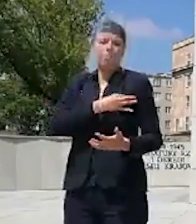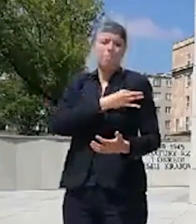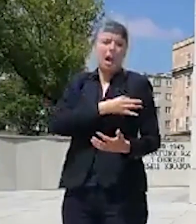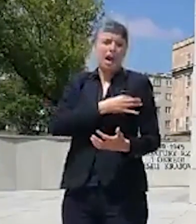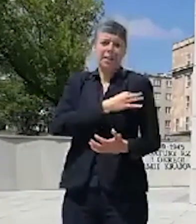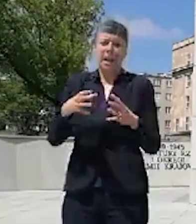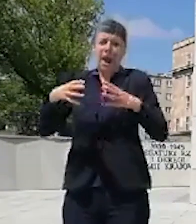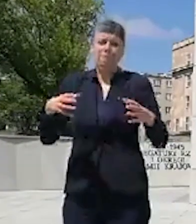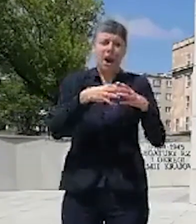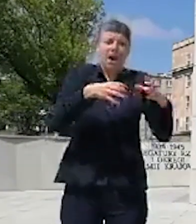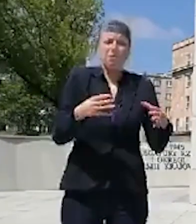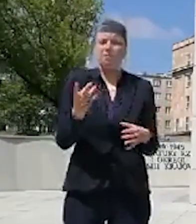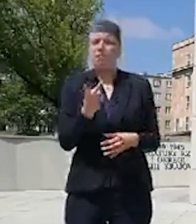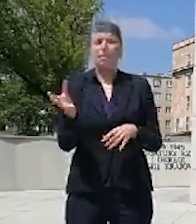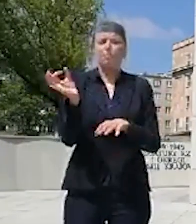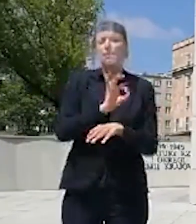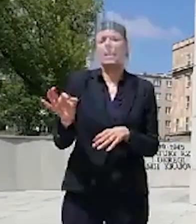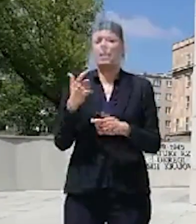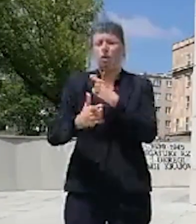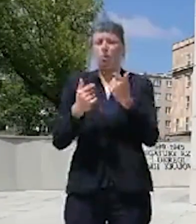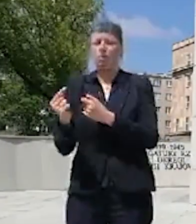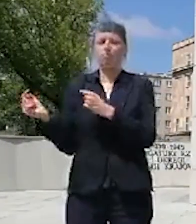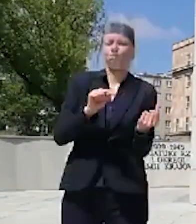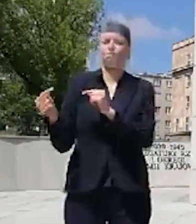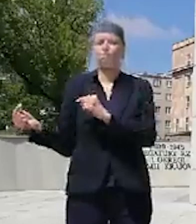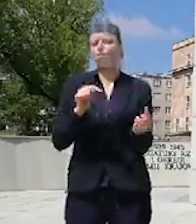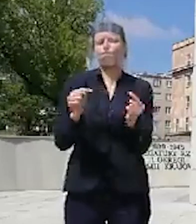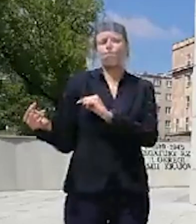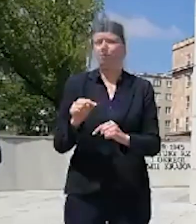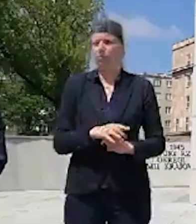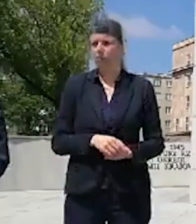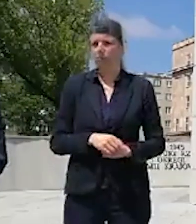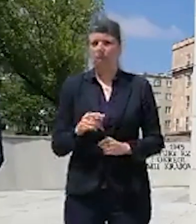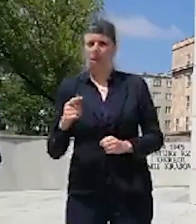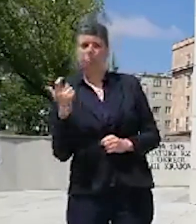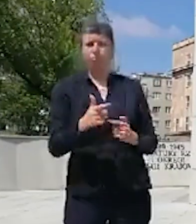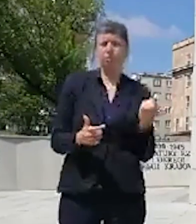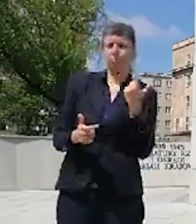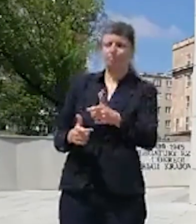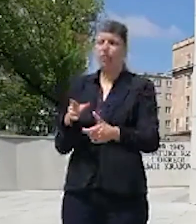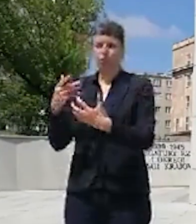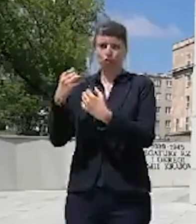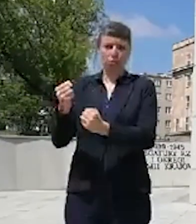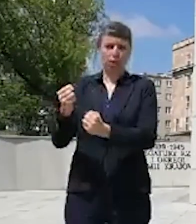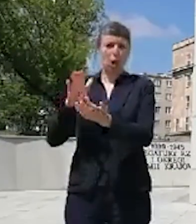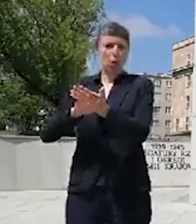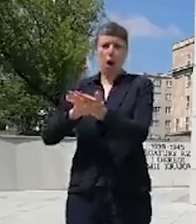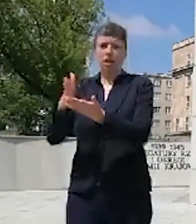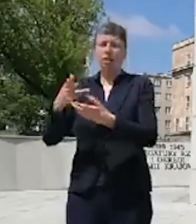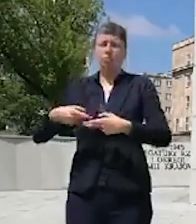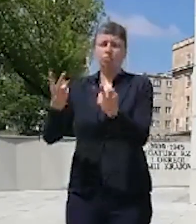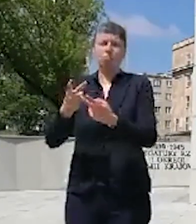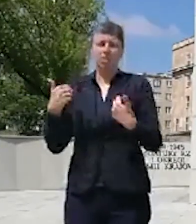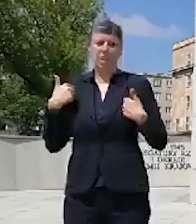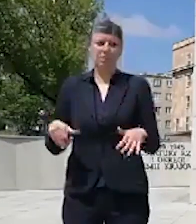nawzajem ogrywać i blokować w tej grze. Ci trzymają uchwałę i jej nie publikują, a ci trzymają ustawę w Senacie i